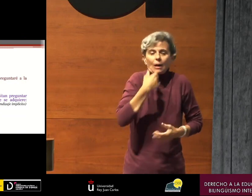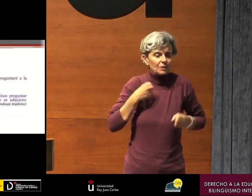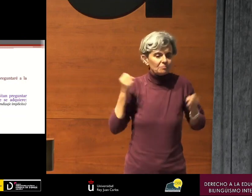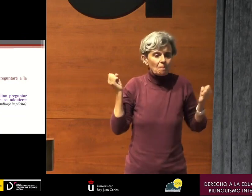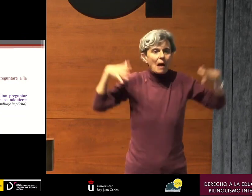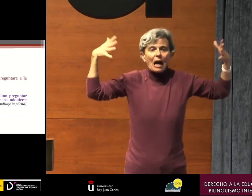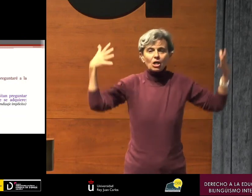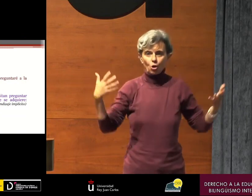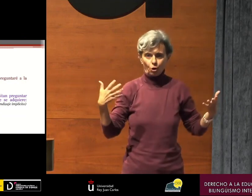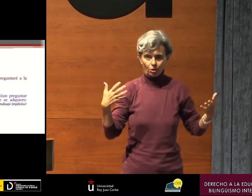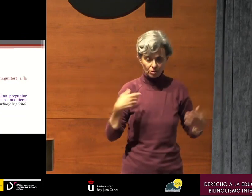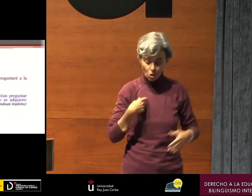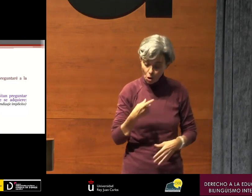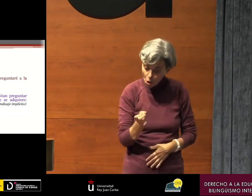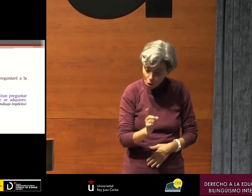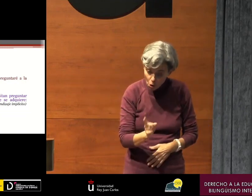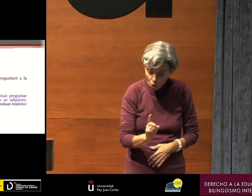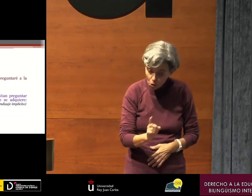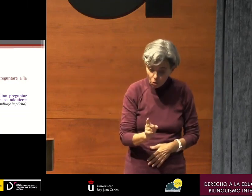todo.